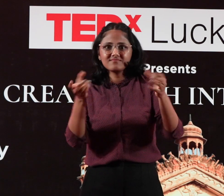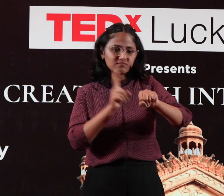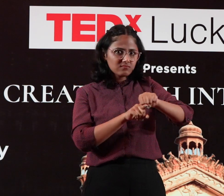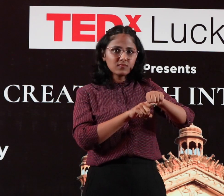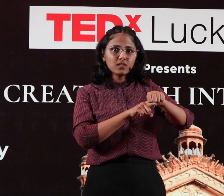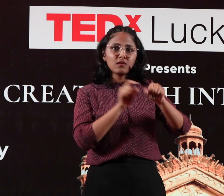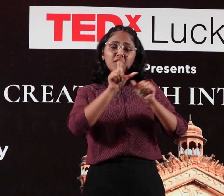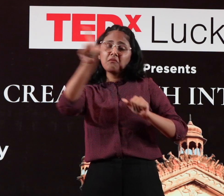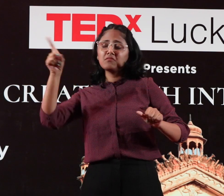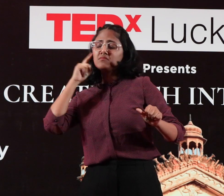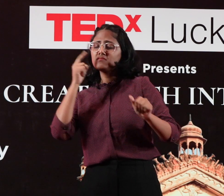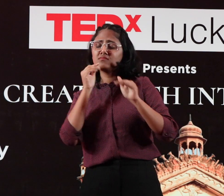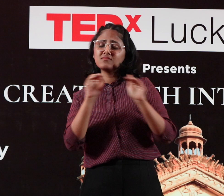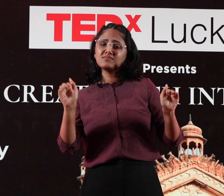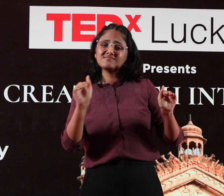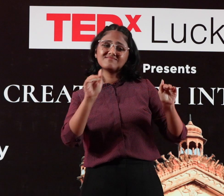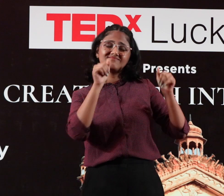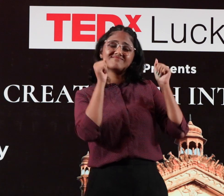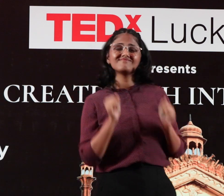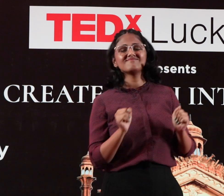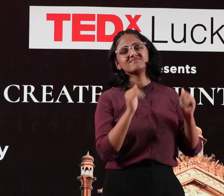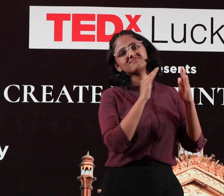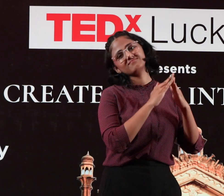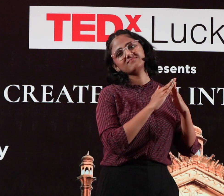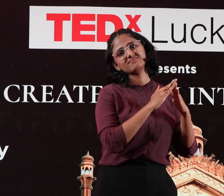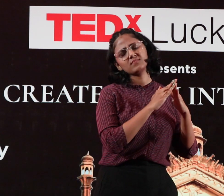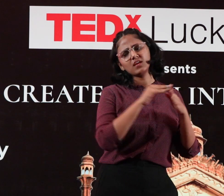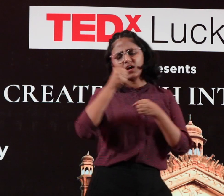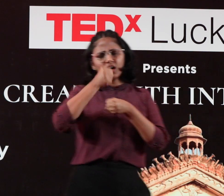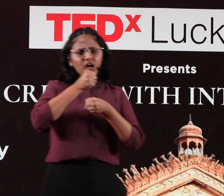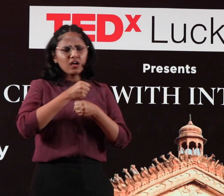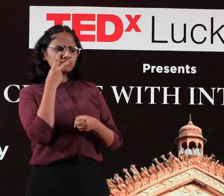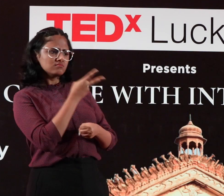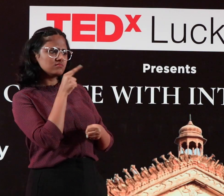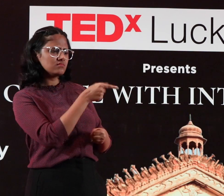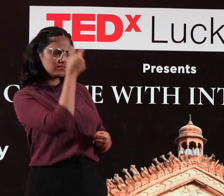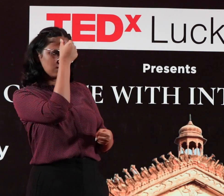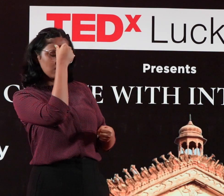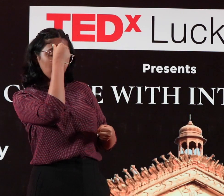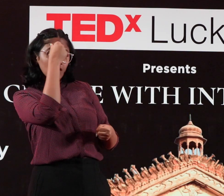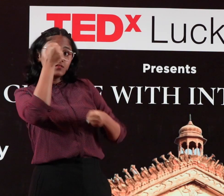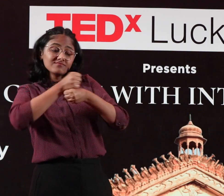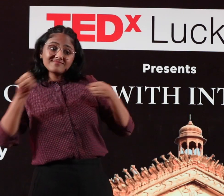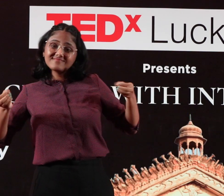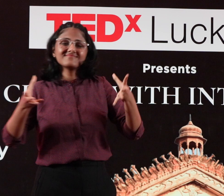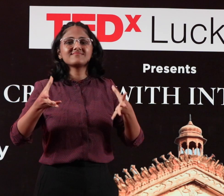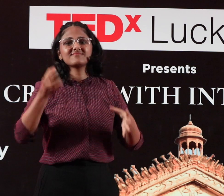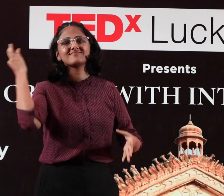हुए हैं। ये सरकार ने देखा तो उन्होंने इन बच्चों के लिए स्पेशल स्कूल्स का इंतजाम किया,